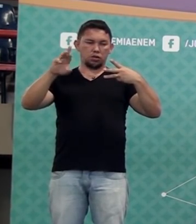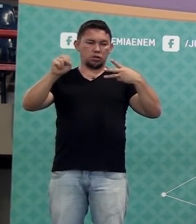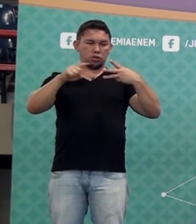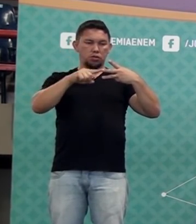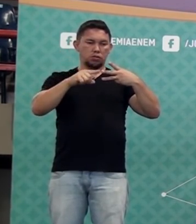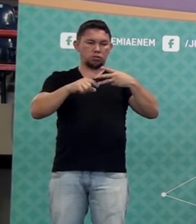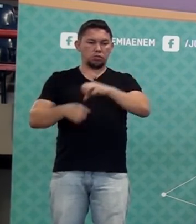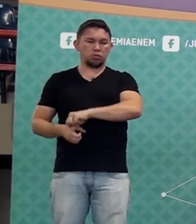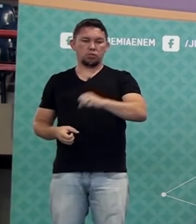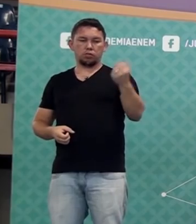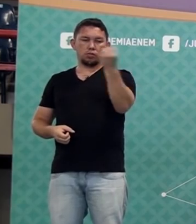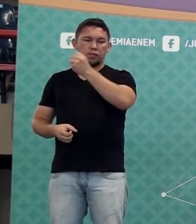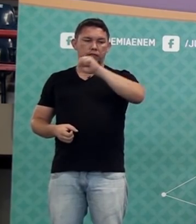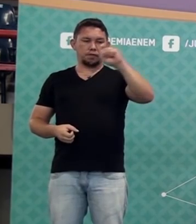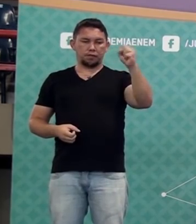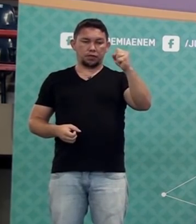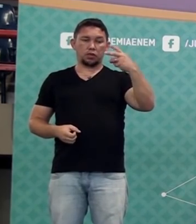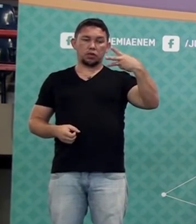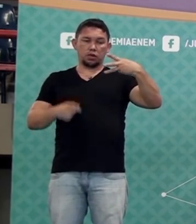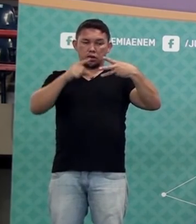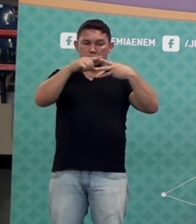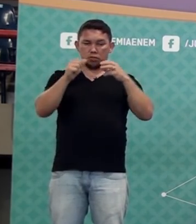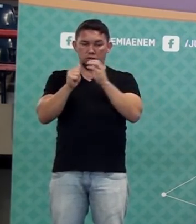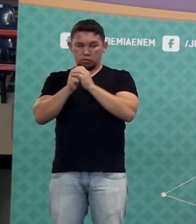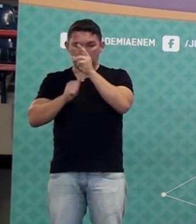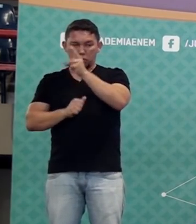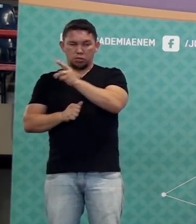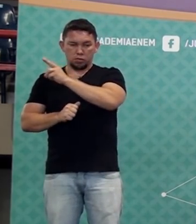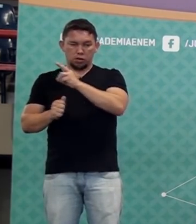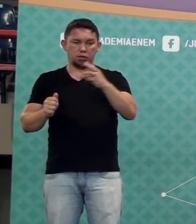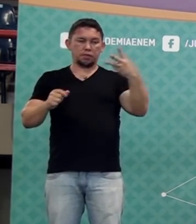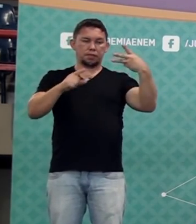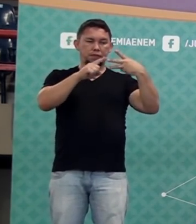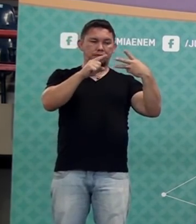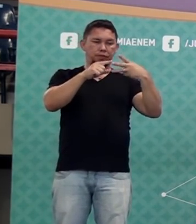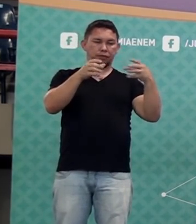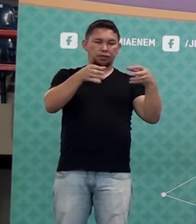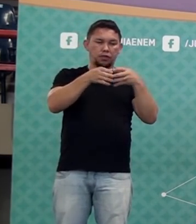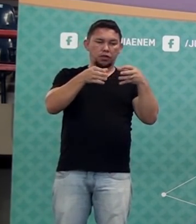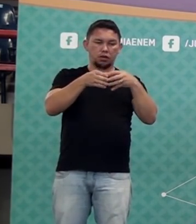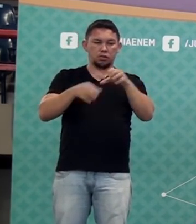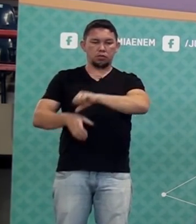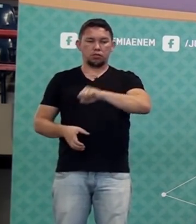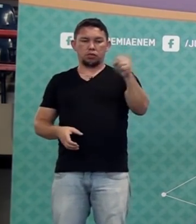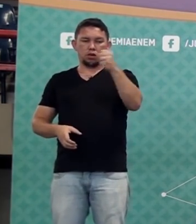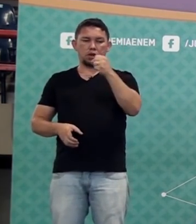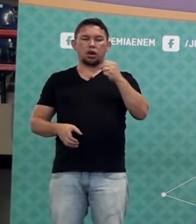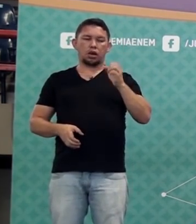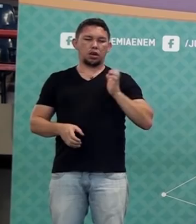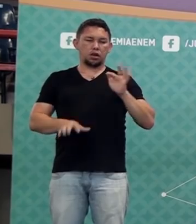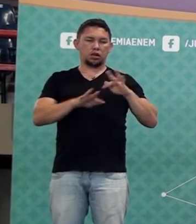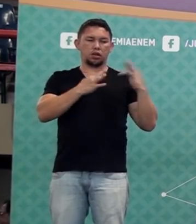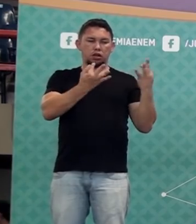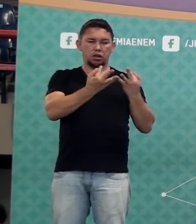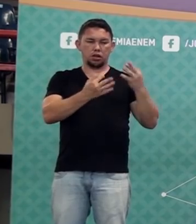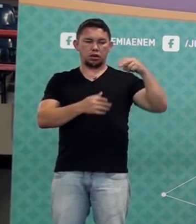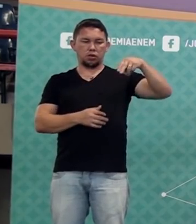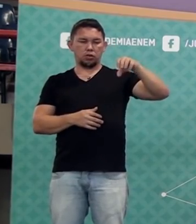Quem combatia? Uns rezam, os clérigos. Quem combatia? Os nobres. E quem